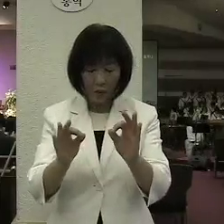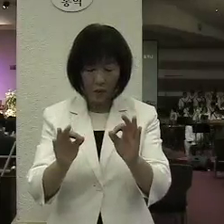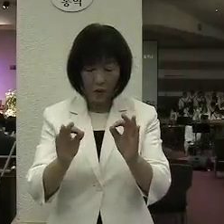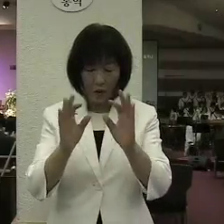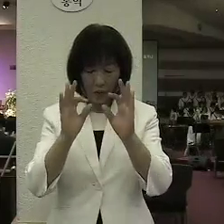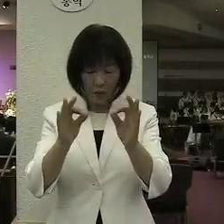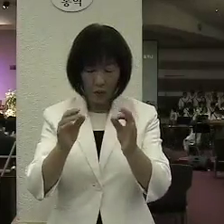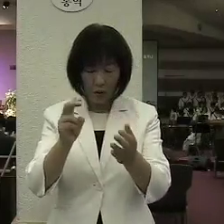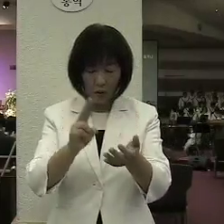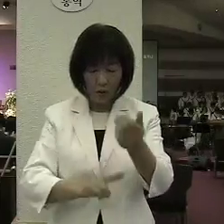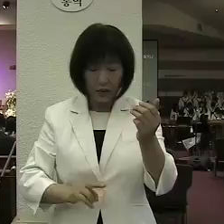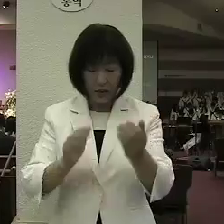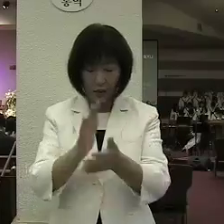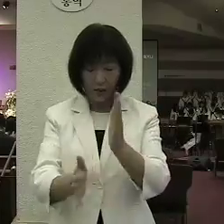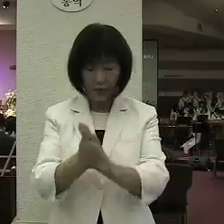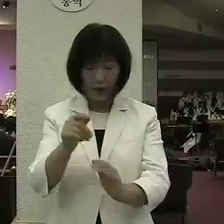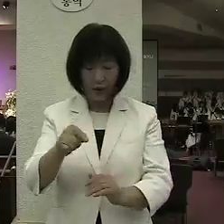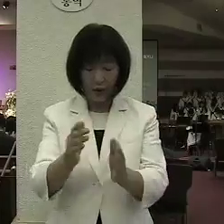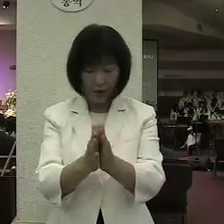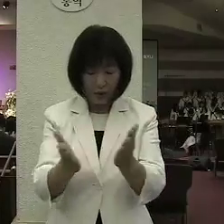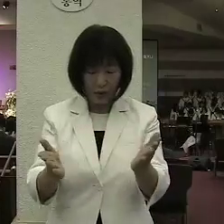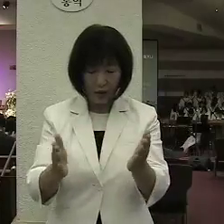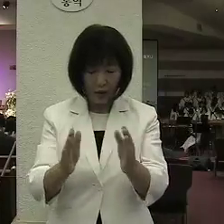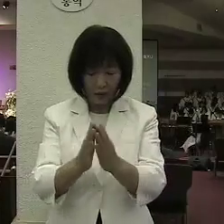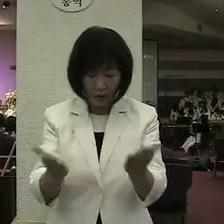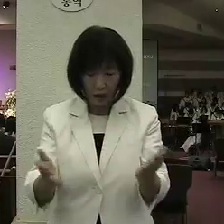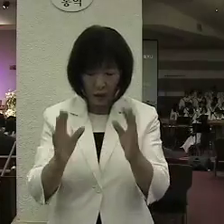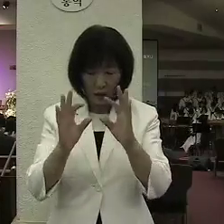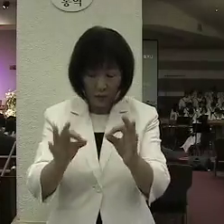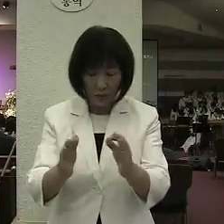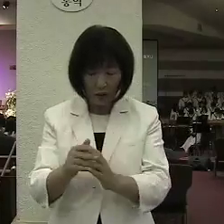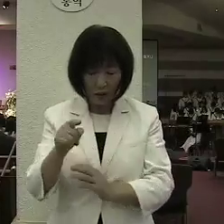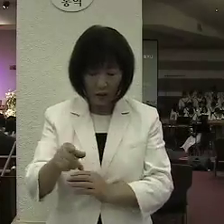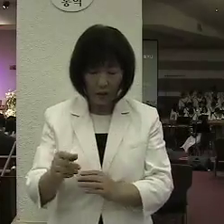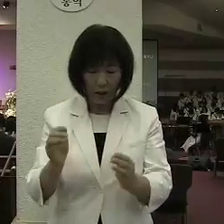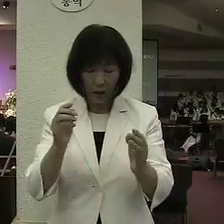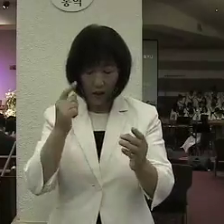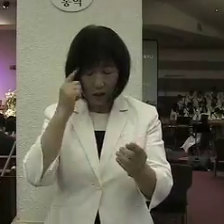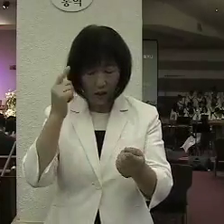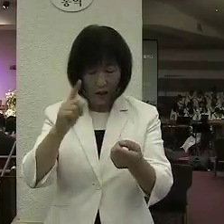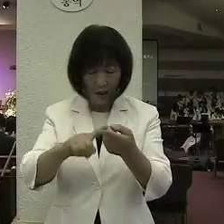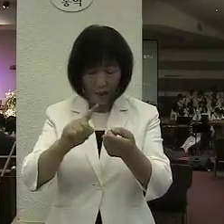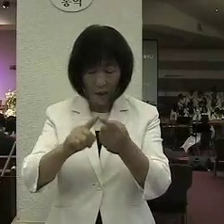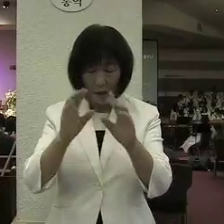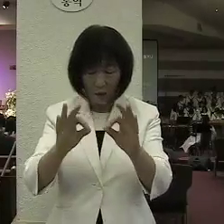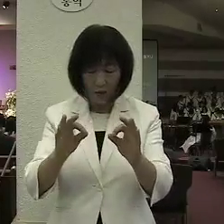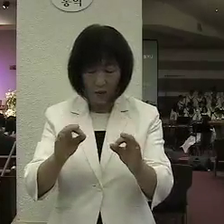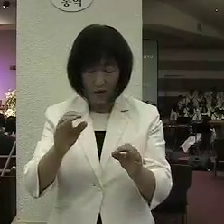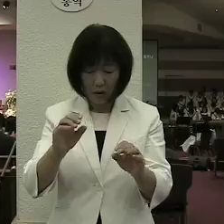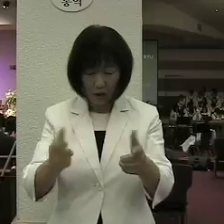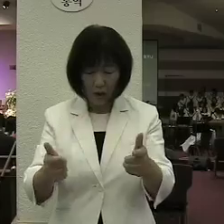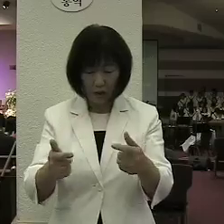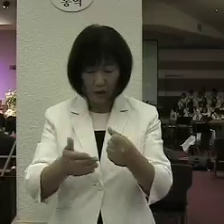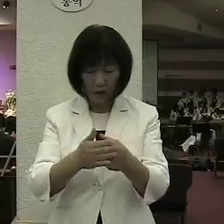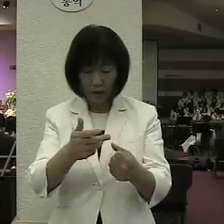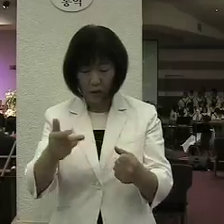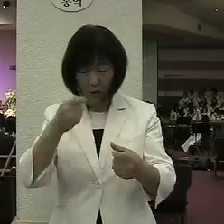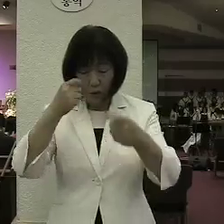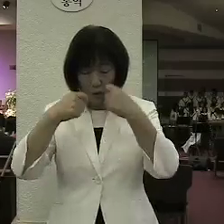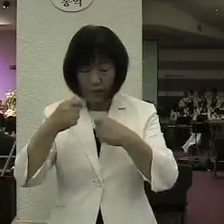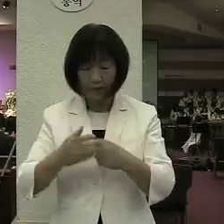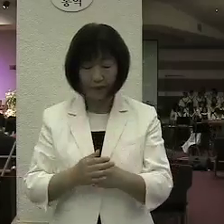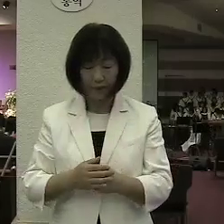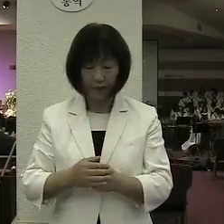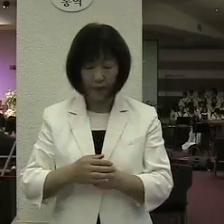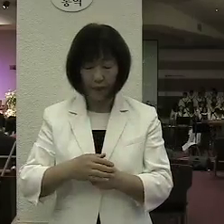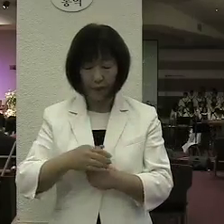내가 보매 보좌에 앉으신 이의 오른손에 책이 있으니 안팎으로 썼고 7인으로 봉하였더라.